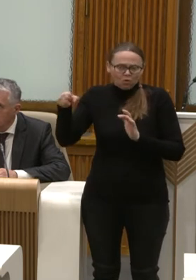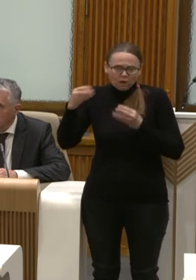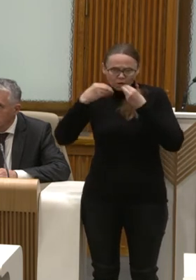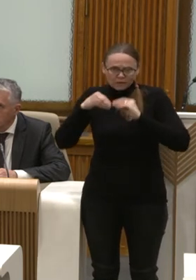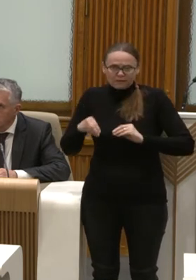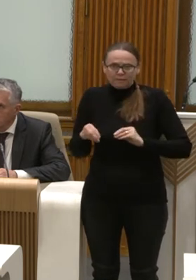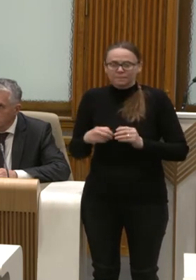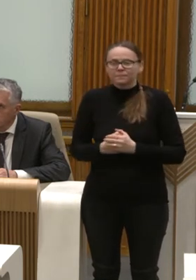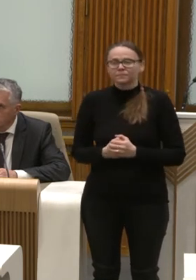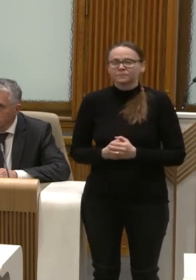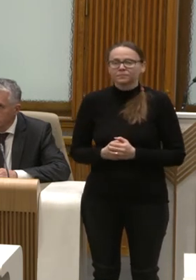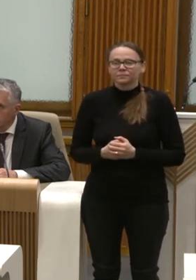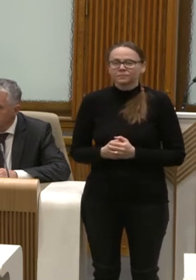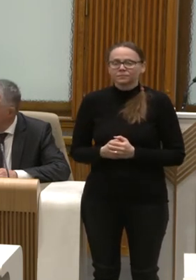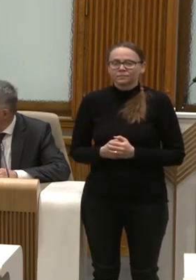Zdaj